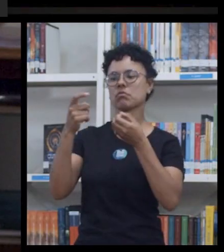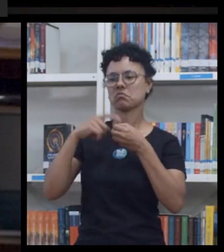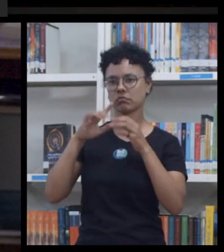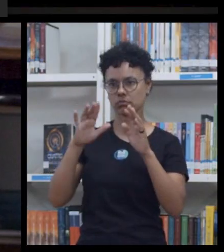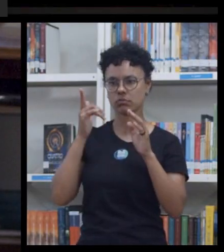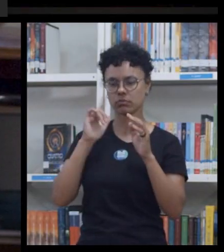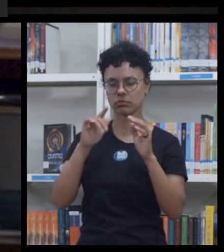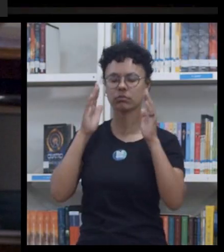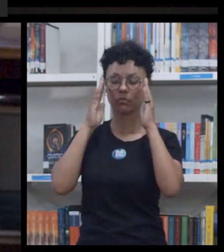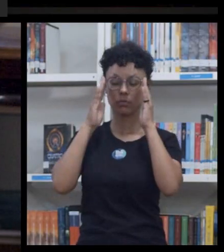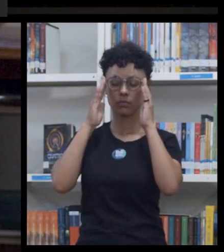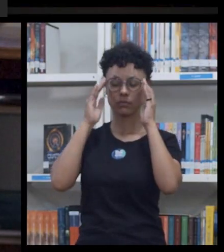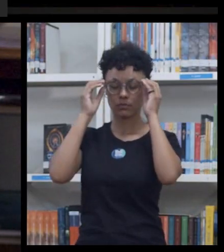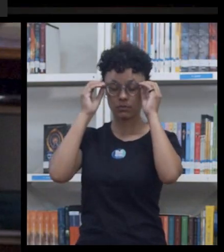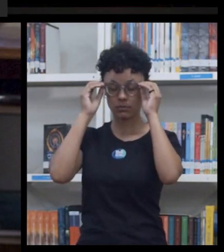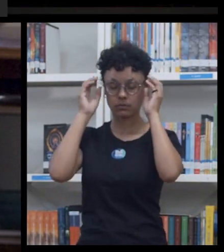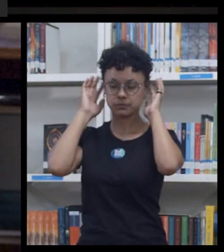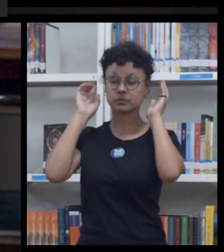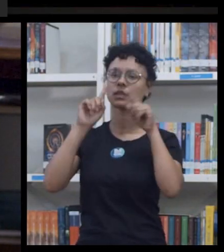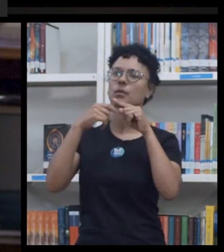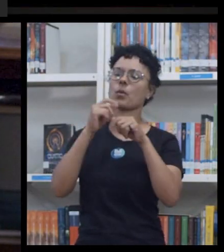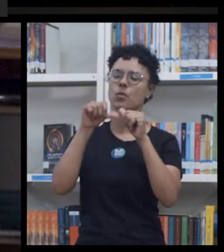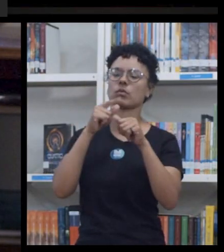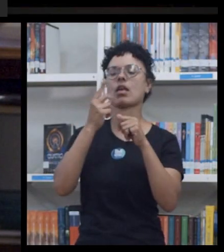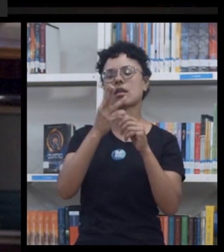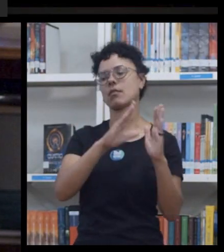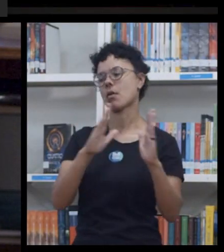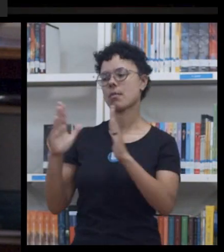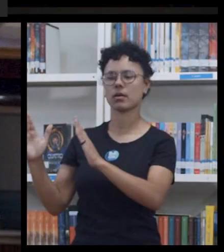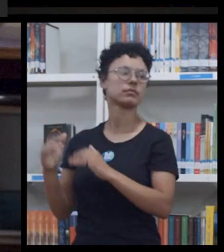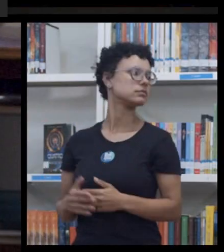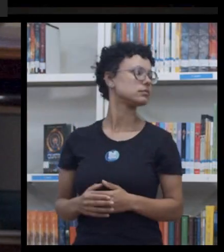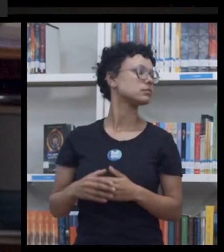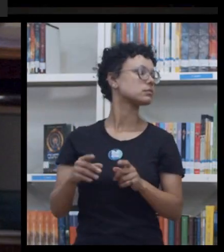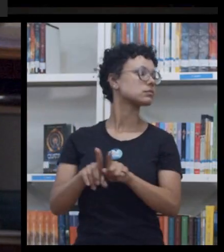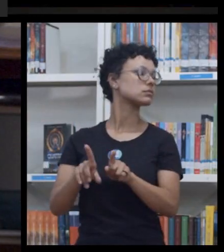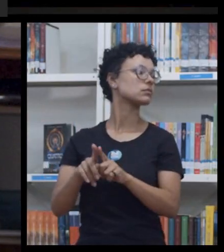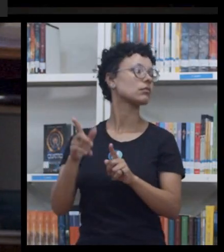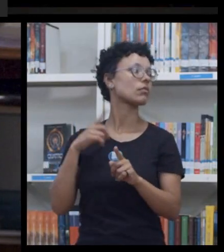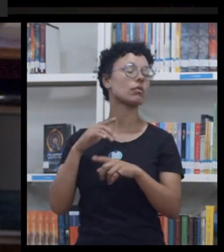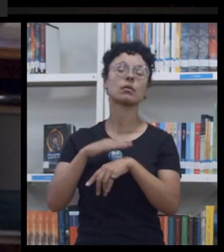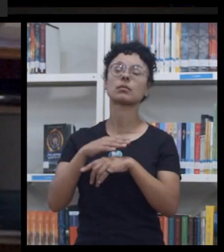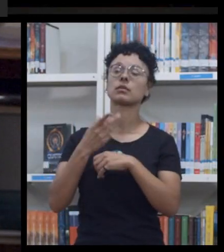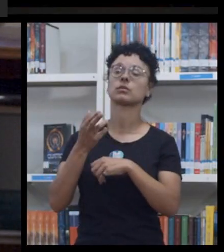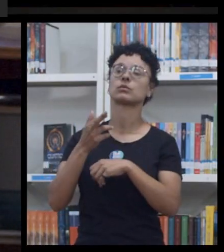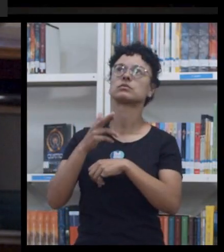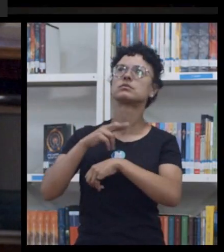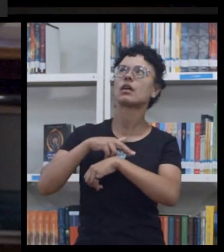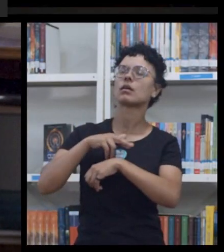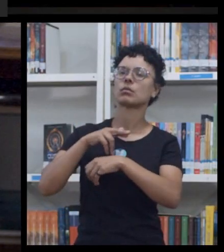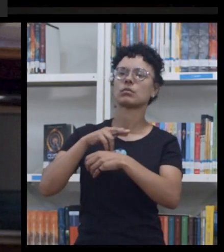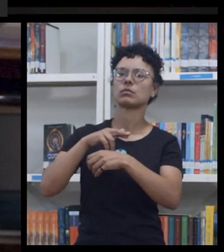do público a resposta, que depois passou a ser 3 atos. E tem a parte do ritmo, que é